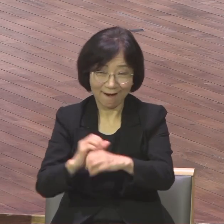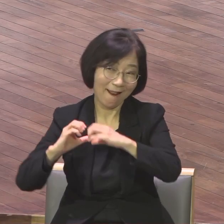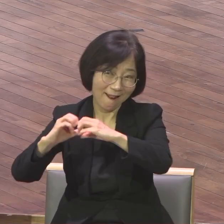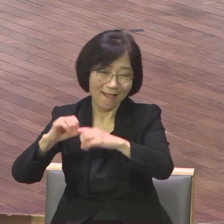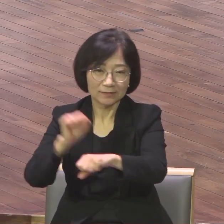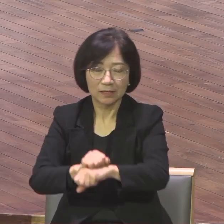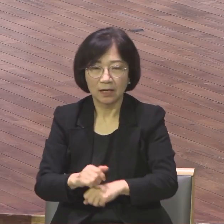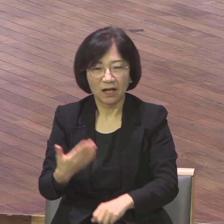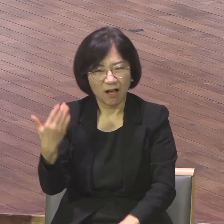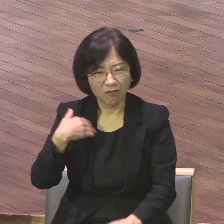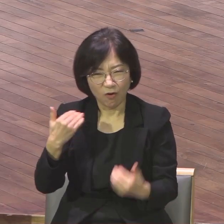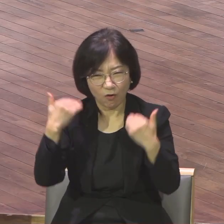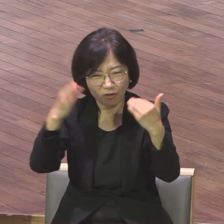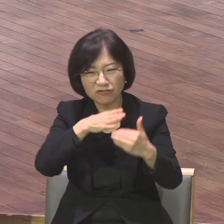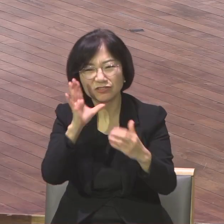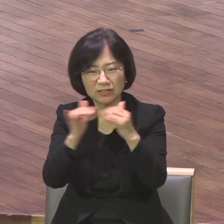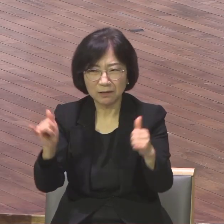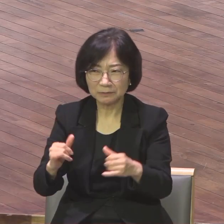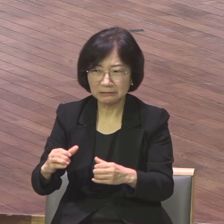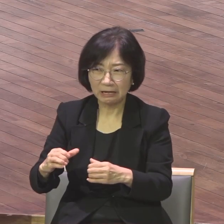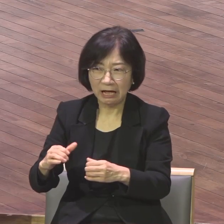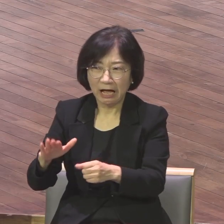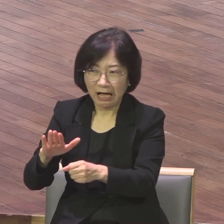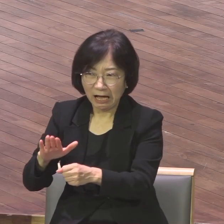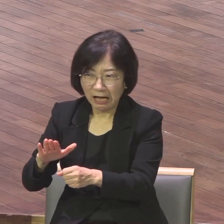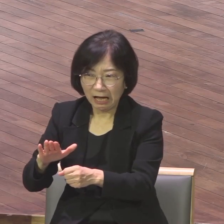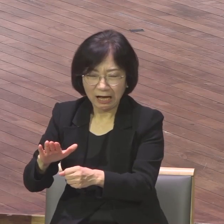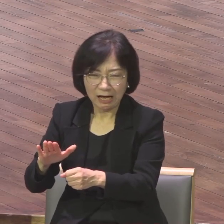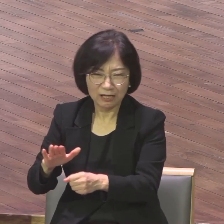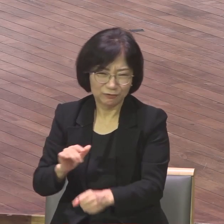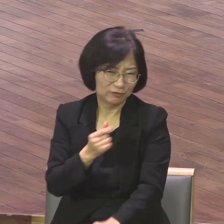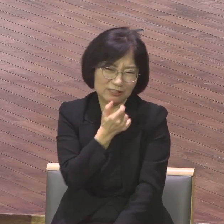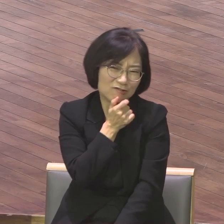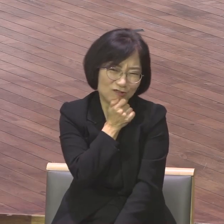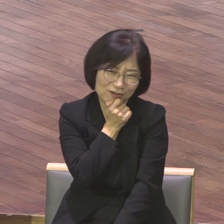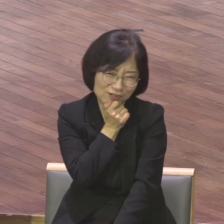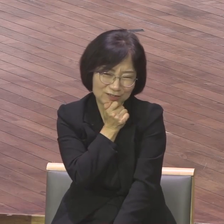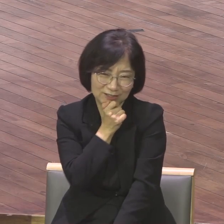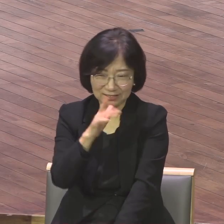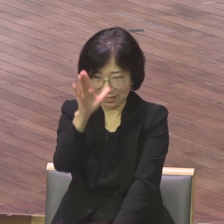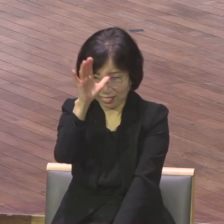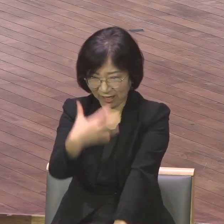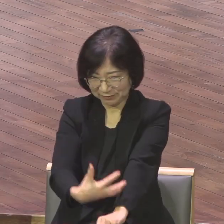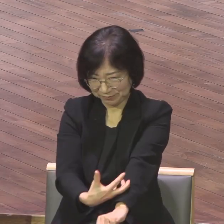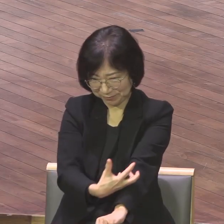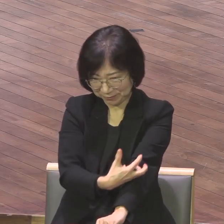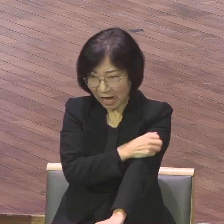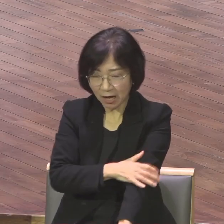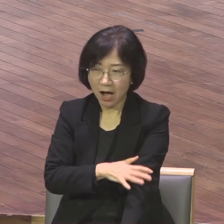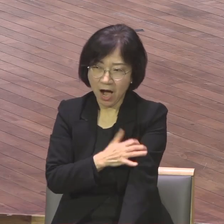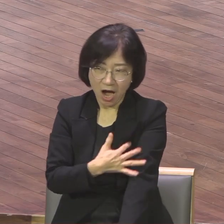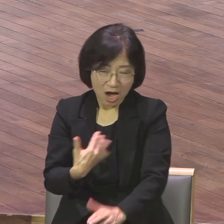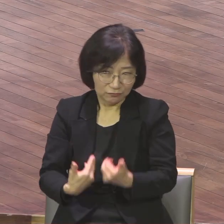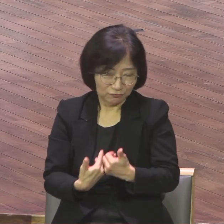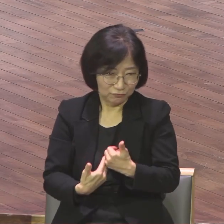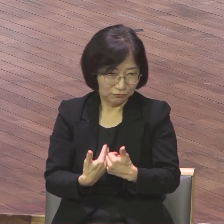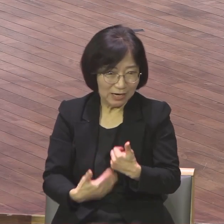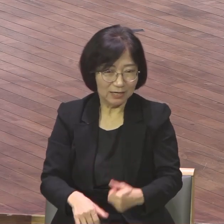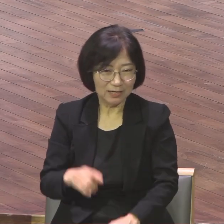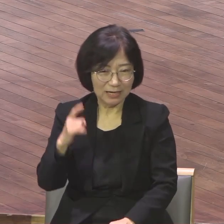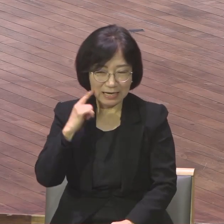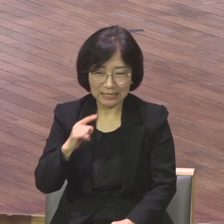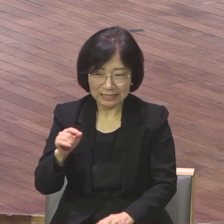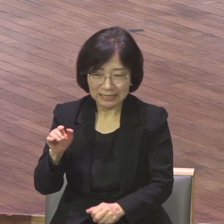사랑한다. 존심이 막 상하는 것 같고, 내가 약해진 것 같고, 그게 다 사단